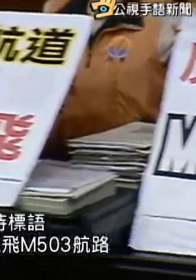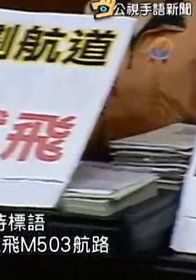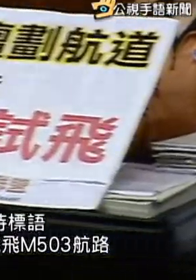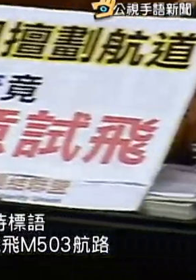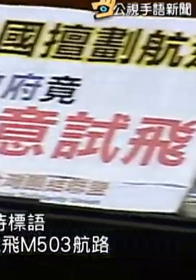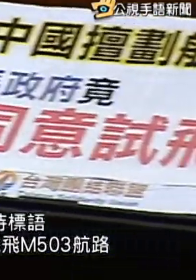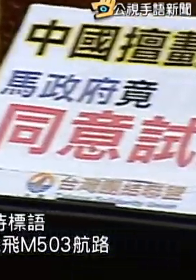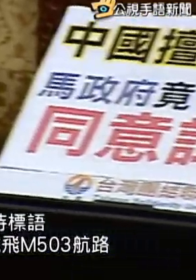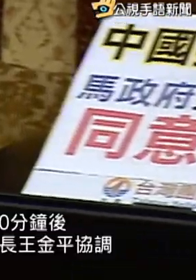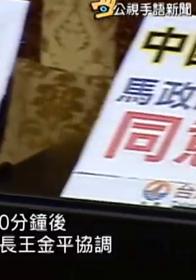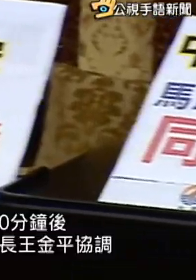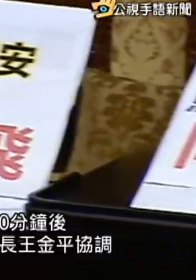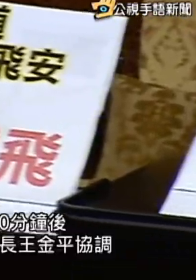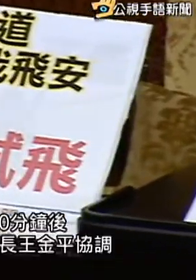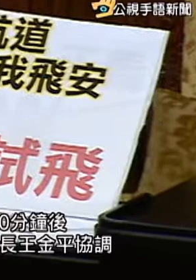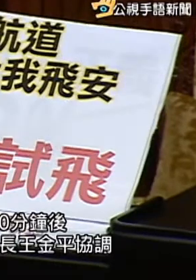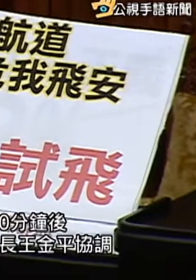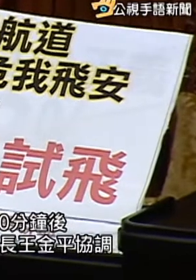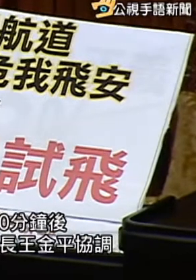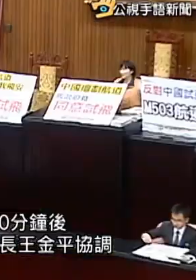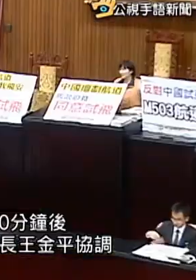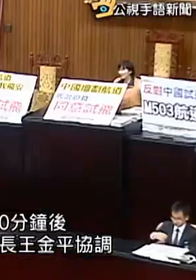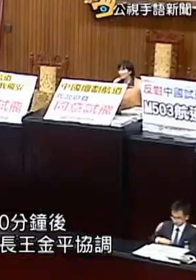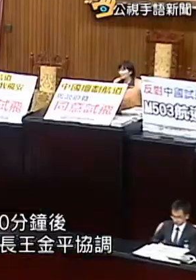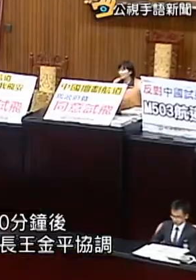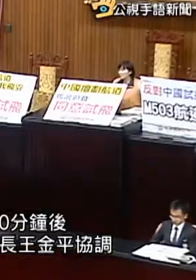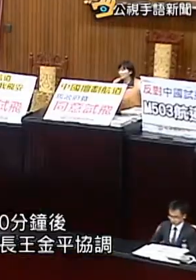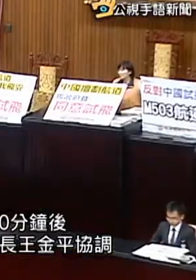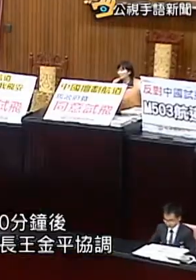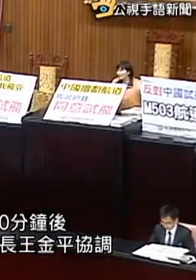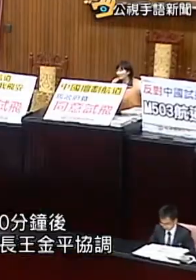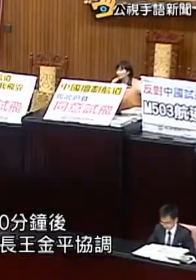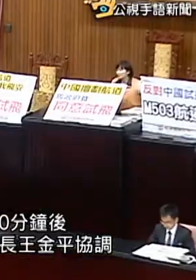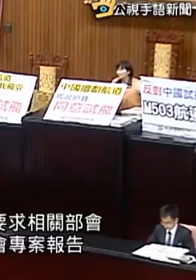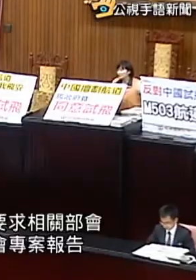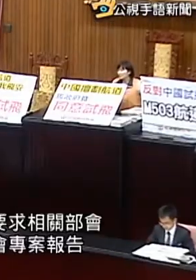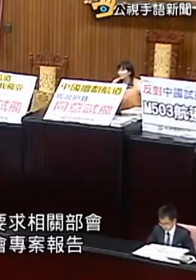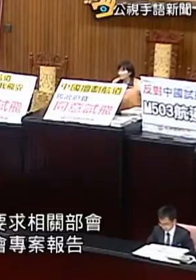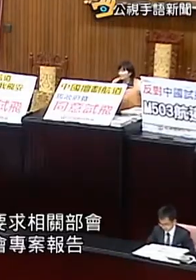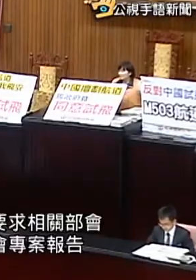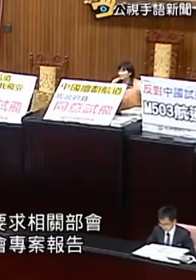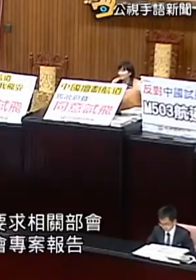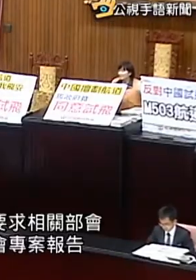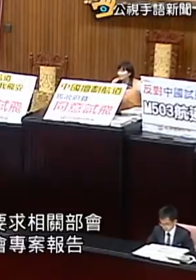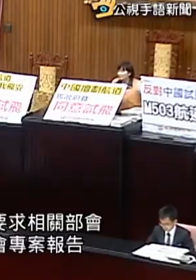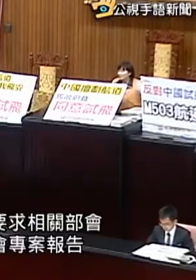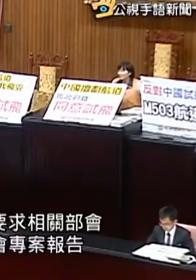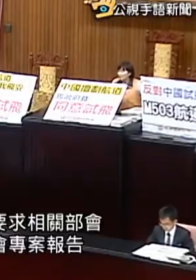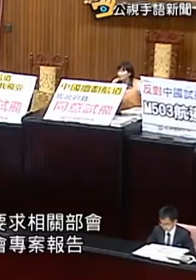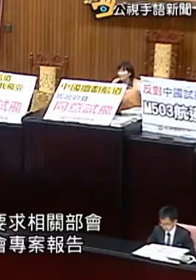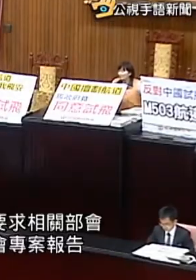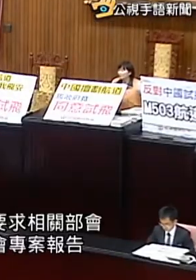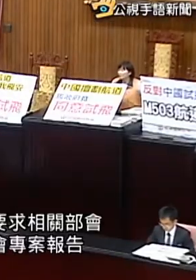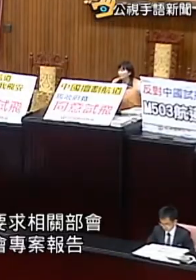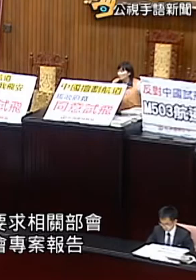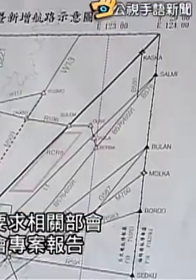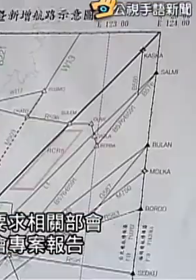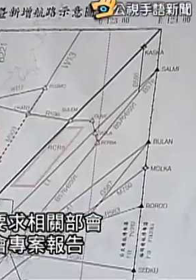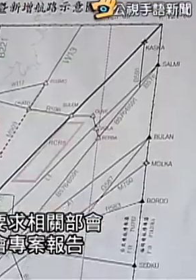路，飞个40分钟后，经过立法院长王金平协调，表示已经要求相关部会到委员会专案报告，台联立委